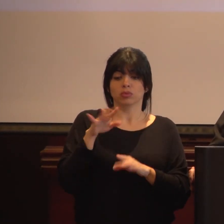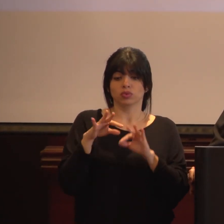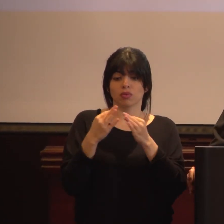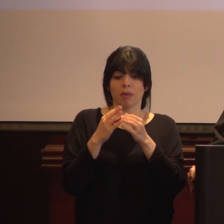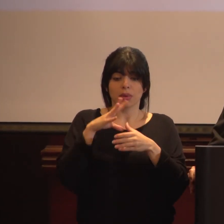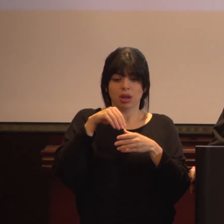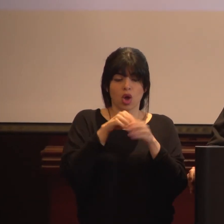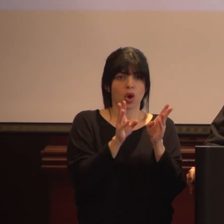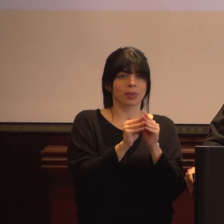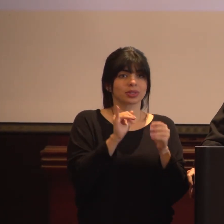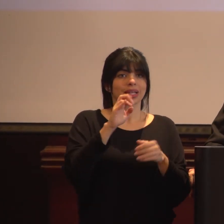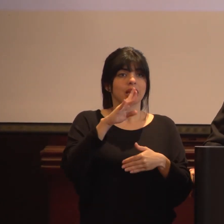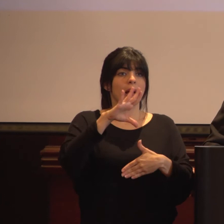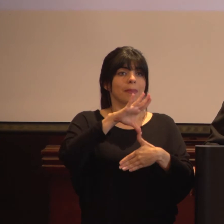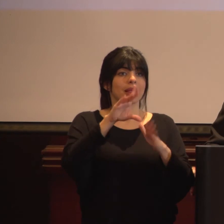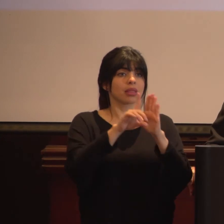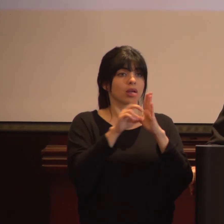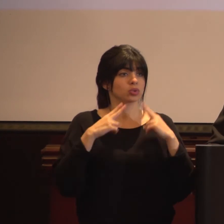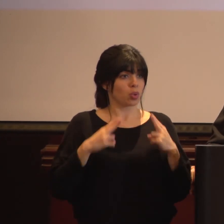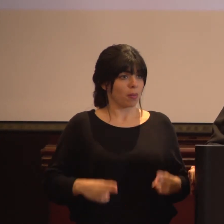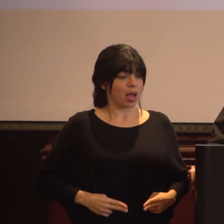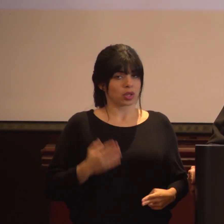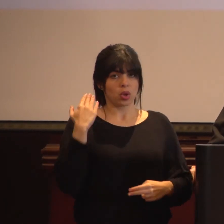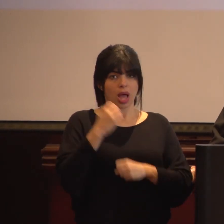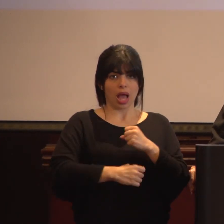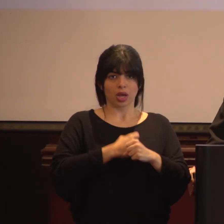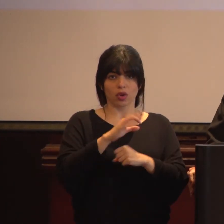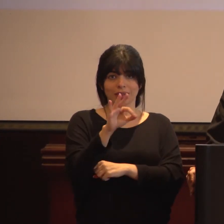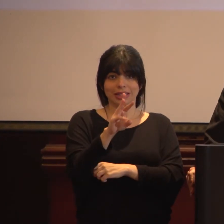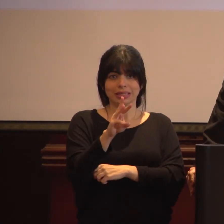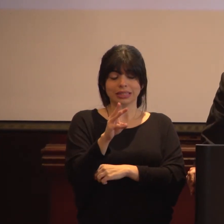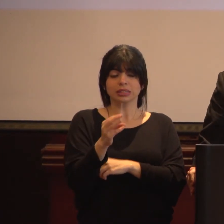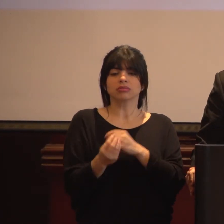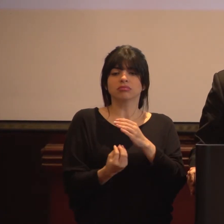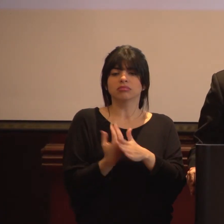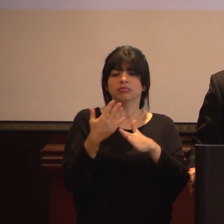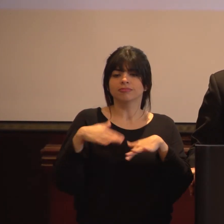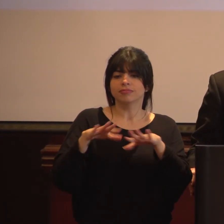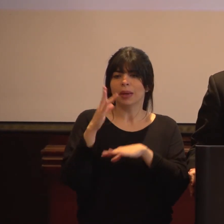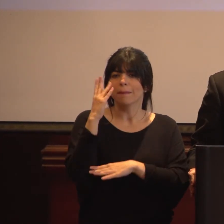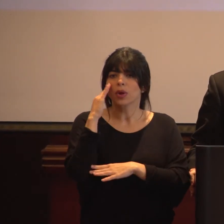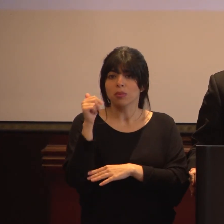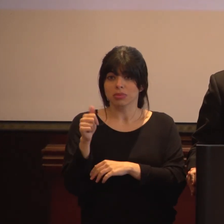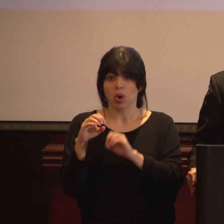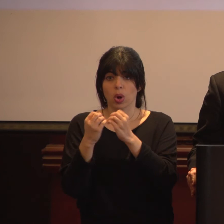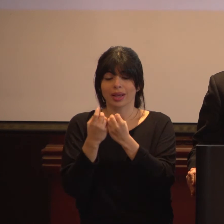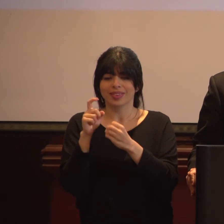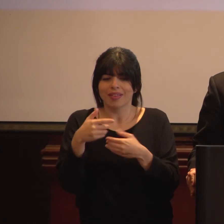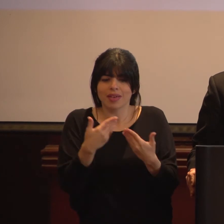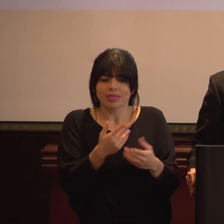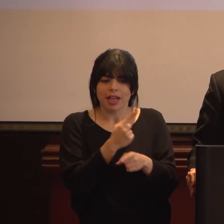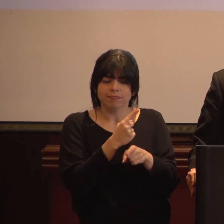en el marco de la Comisión Interamericana de Derechos Humanos en el año 96 surge en el contexto de la preocupación de la Organización de brindar una